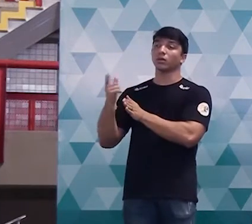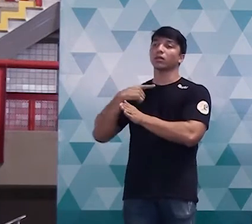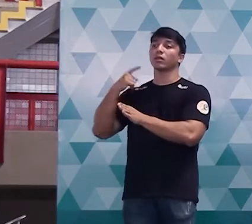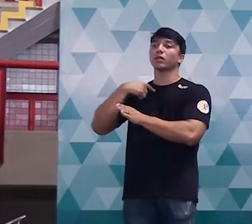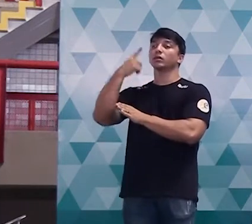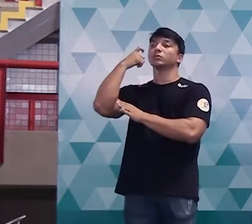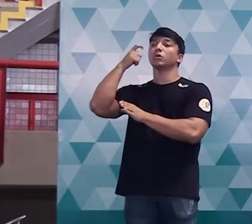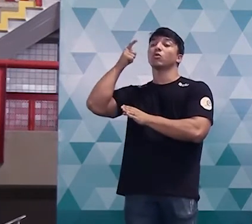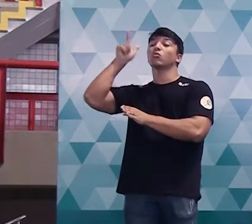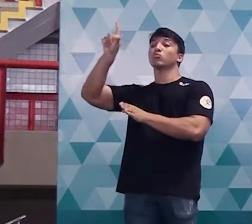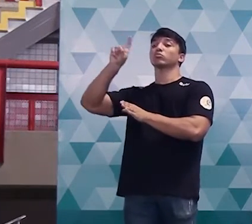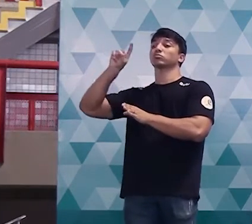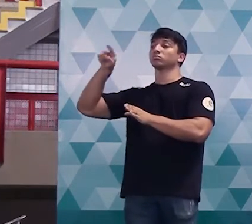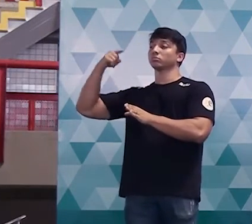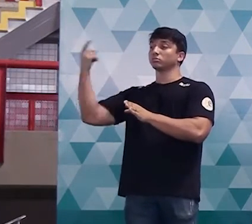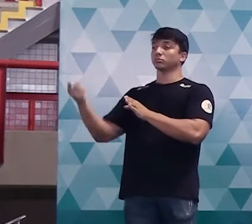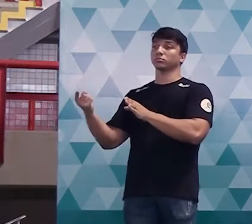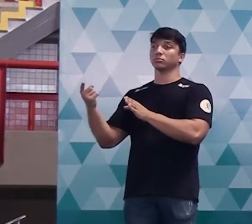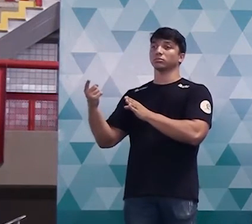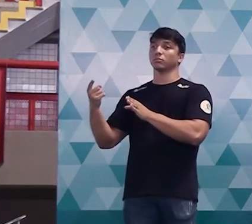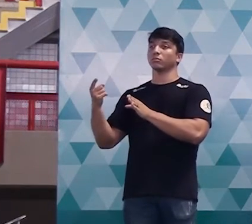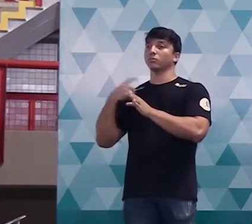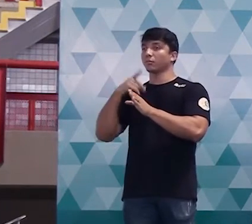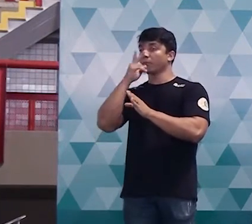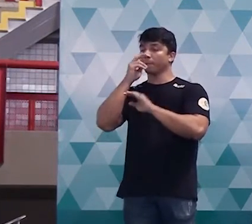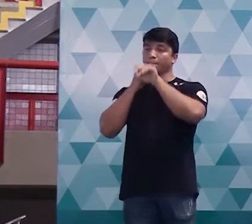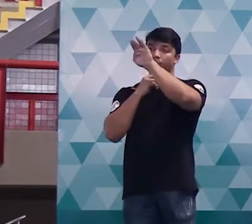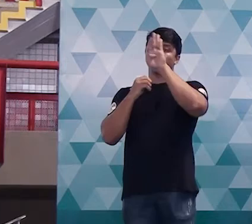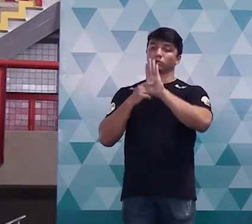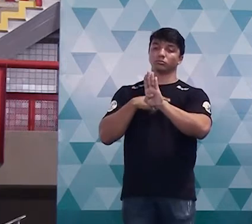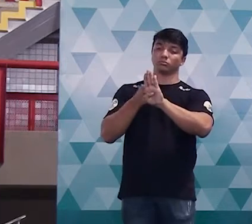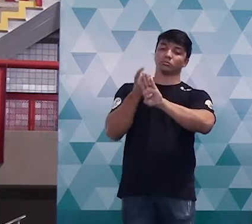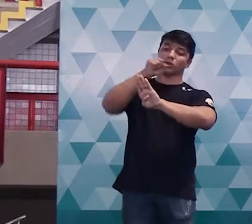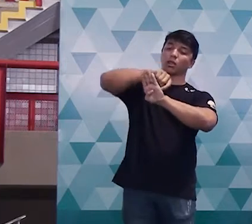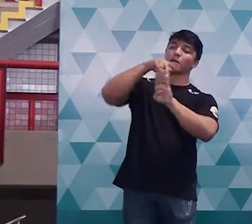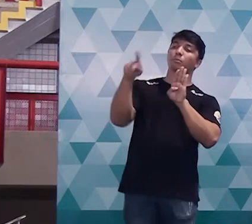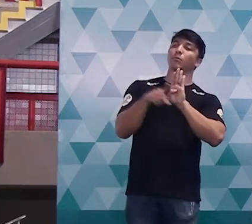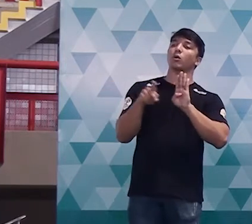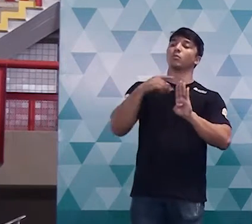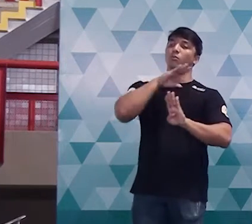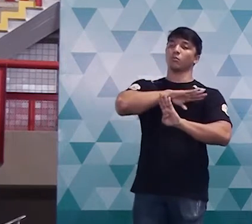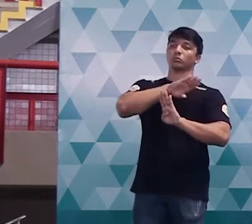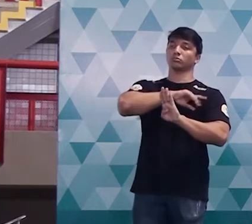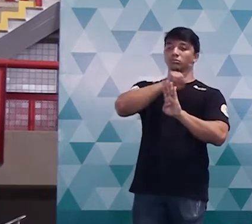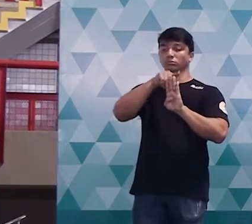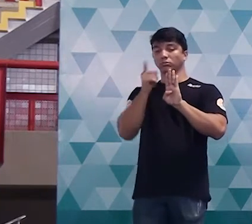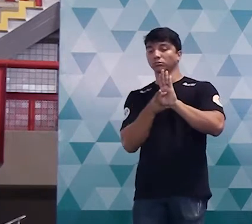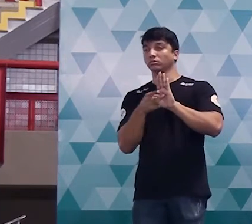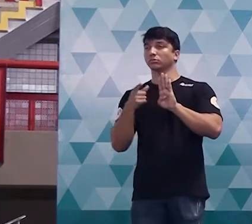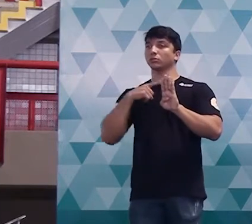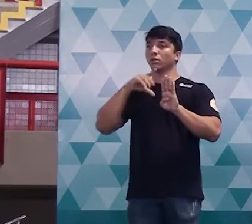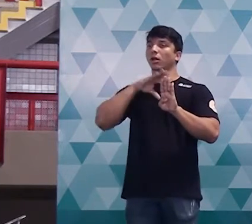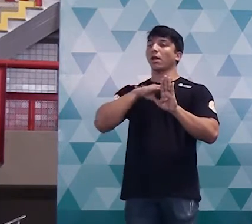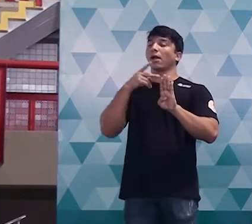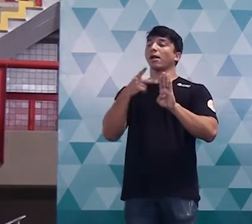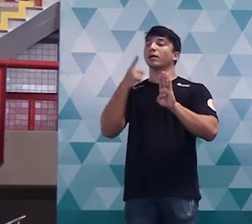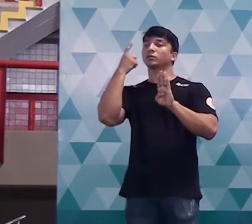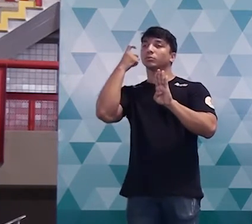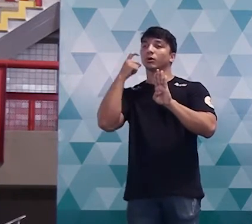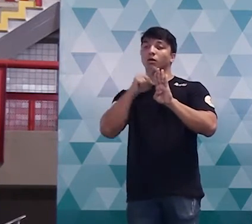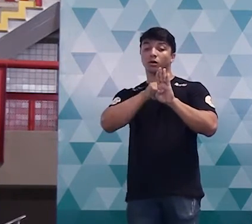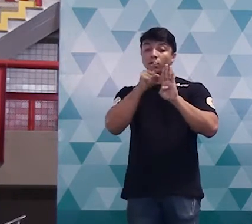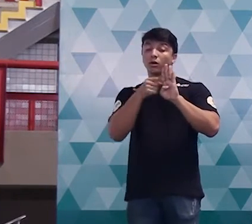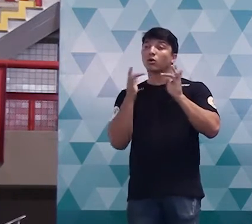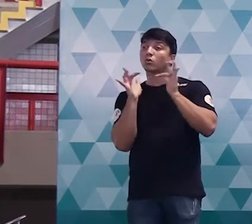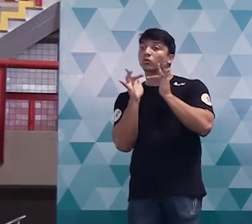espanhóis estavam explorando o lado do Pacífico. Aí lá eles entraram em contato com incas, com maias, com astecas, e esses